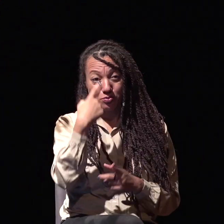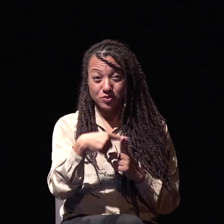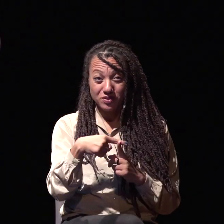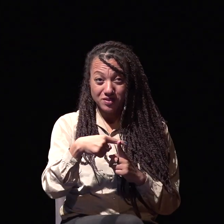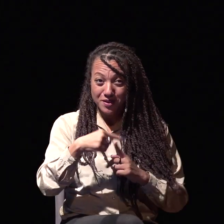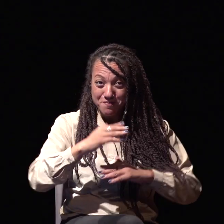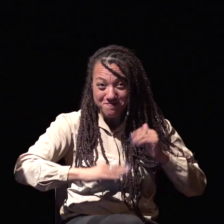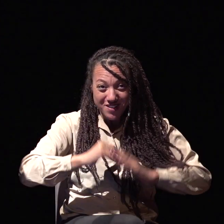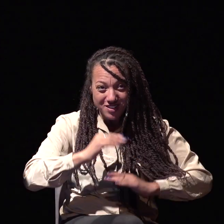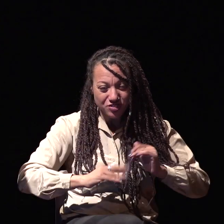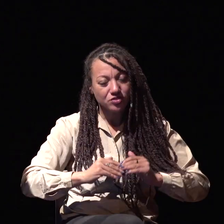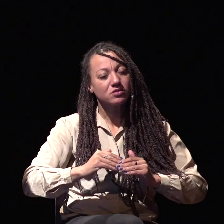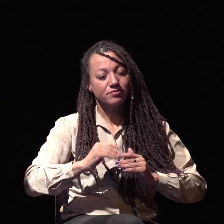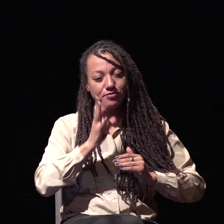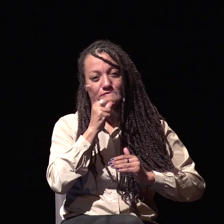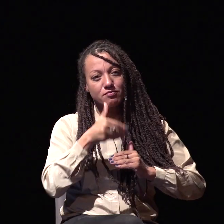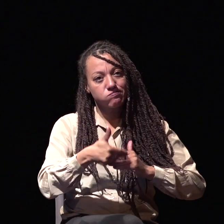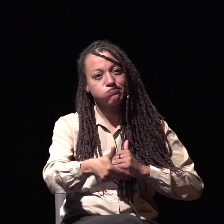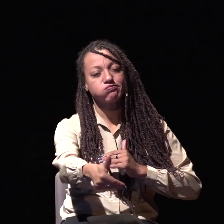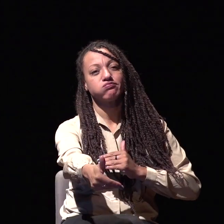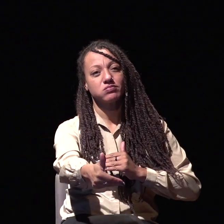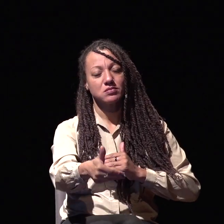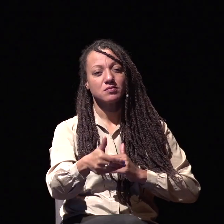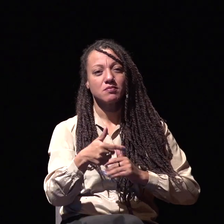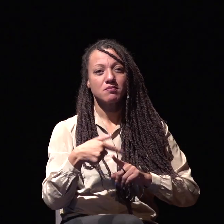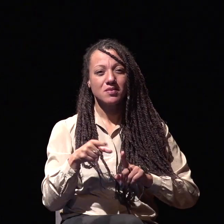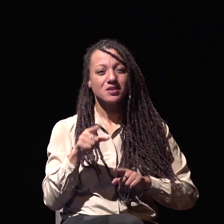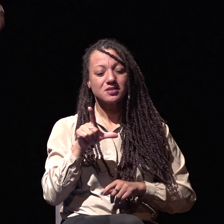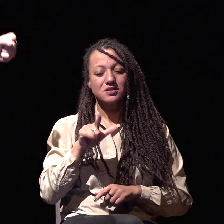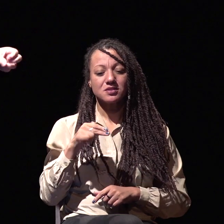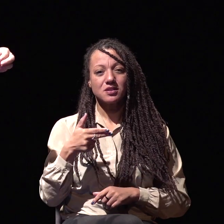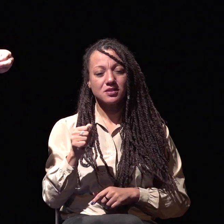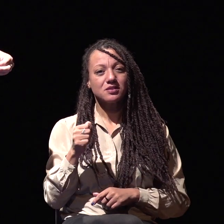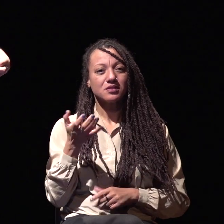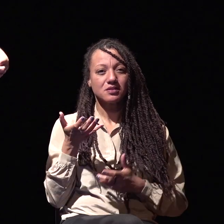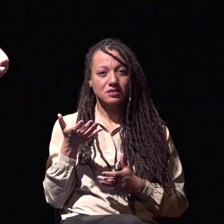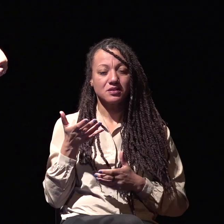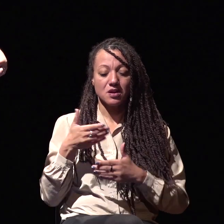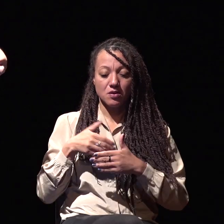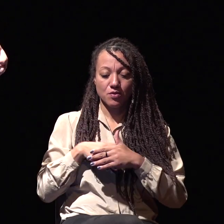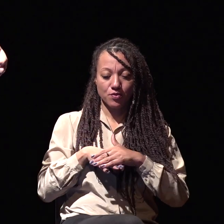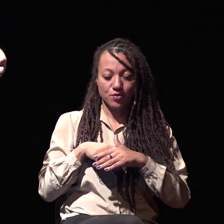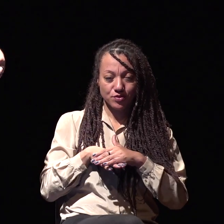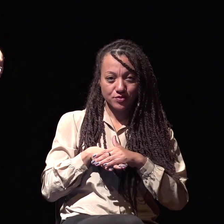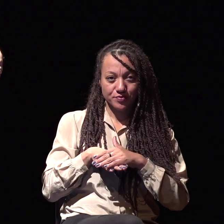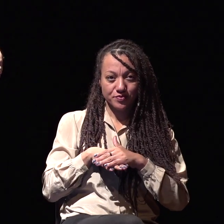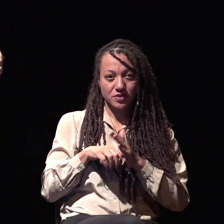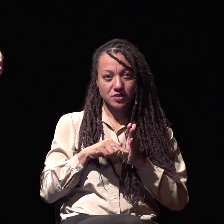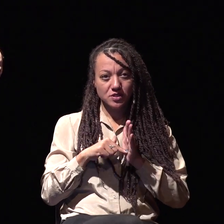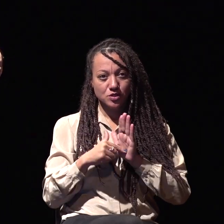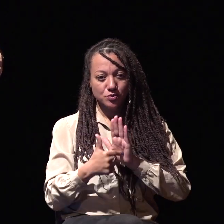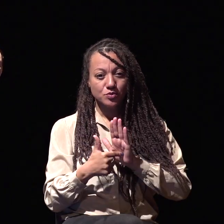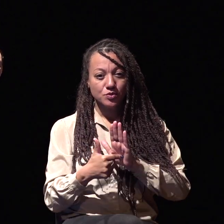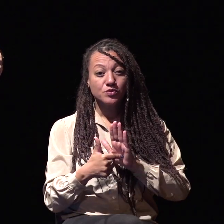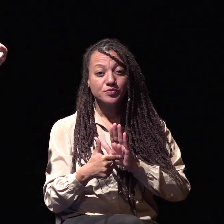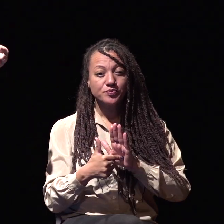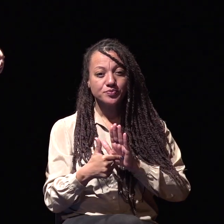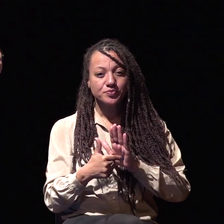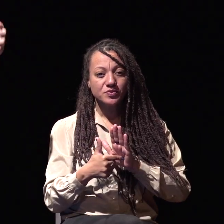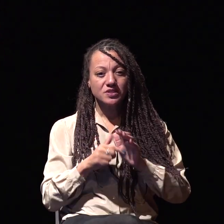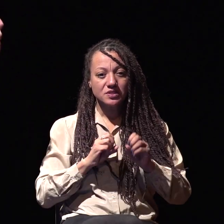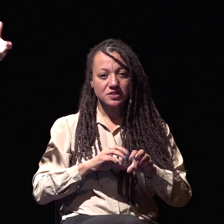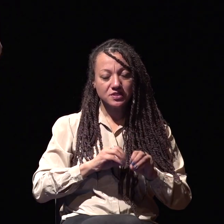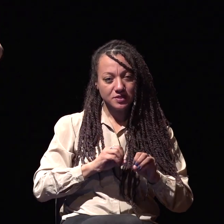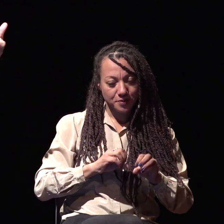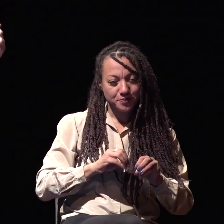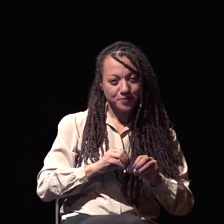longo prazo. O que eu acho interessante na Lina, nessa questão do colecionar, expor e ensinar, e que eu falei de tática, é como ela tem